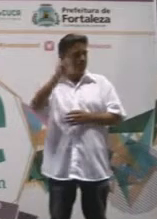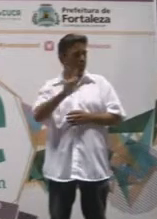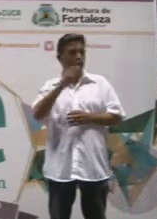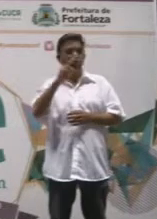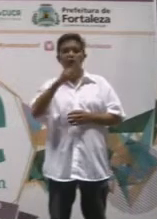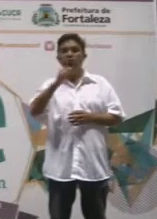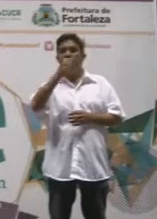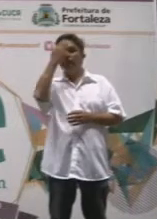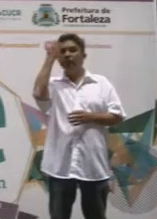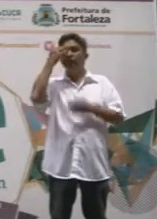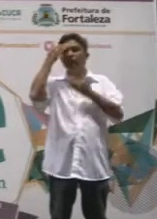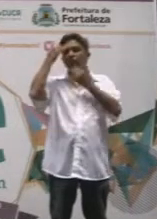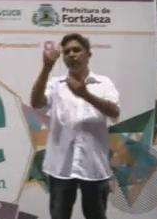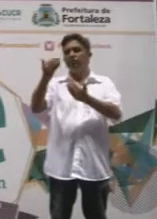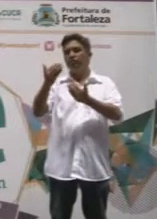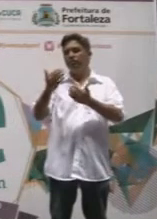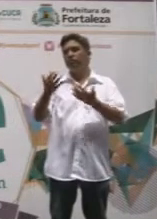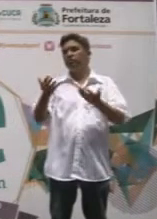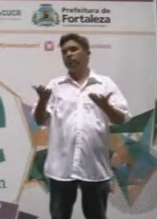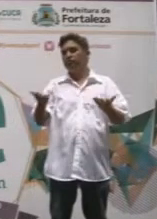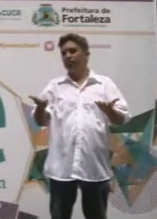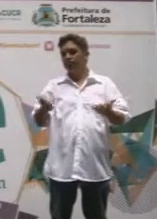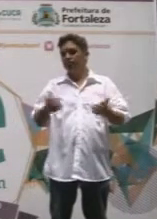gratidão. Então,